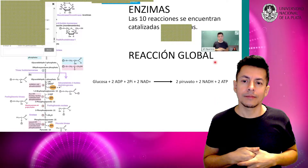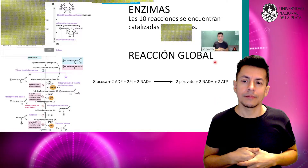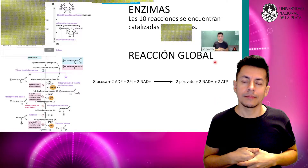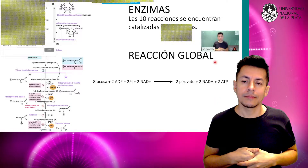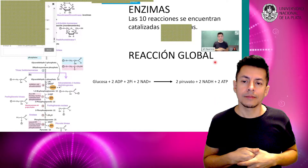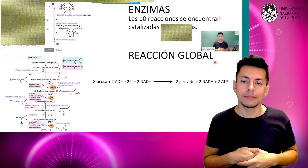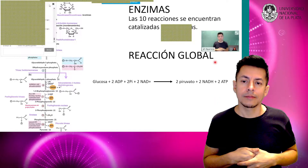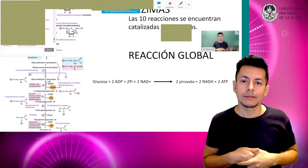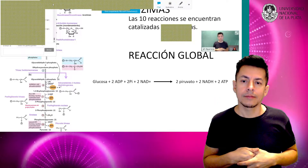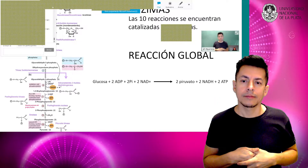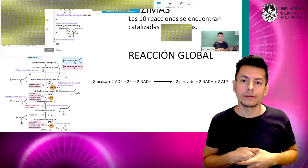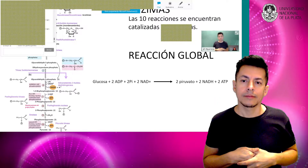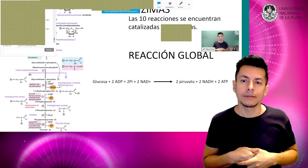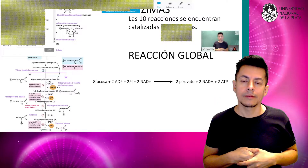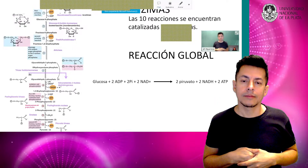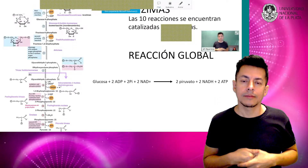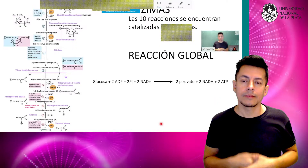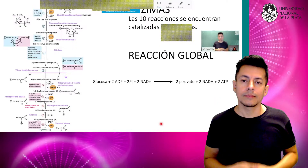Bien.